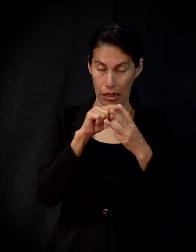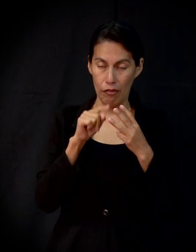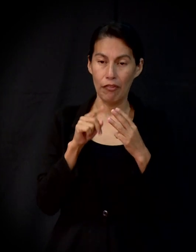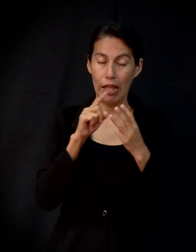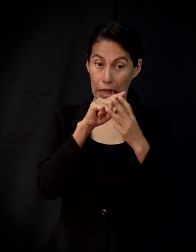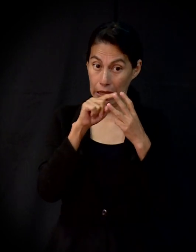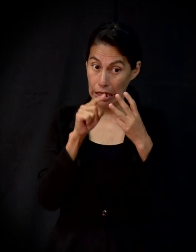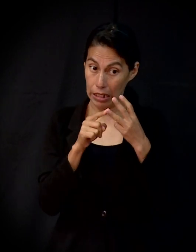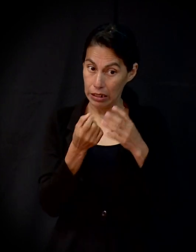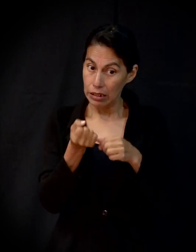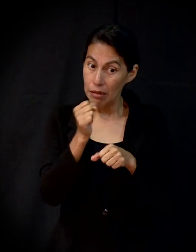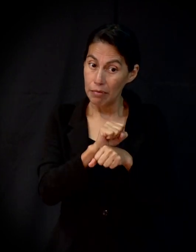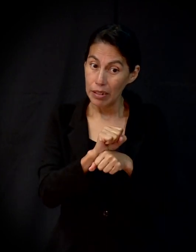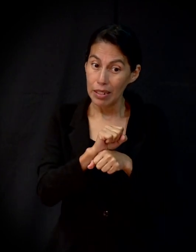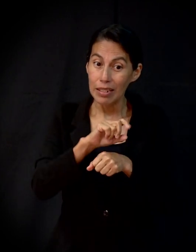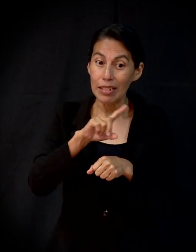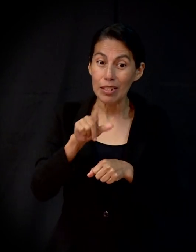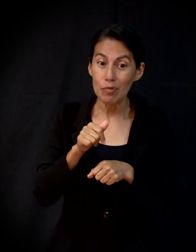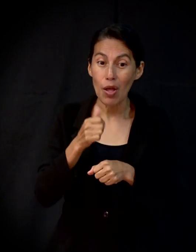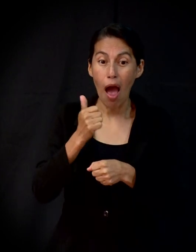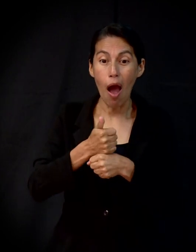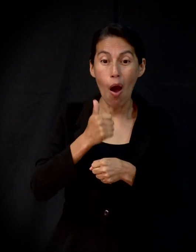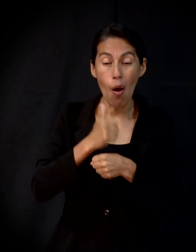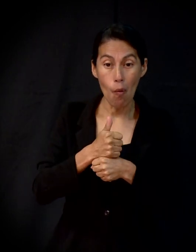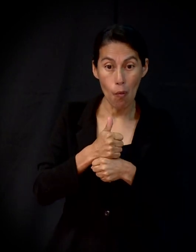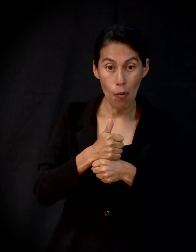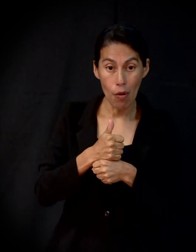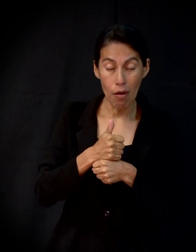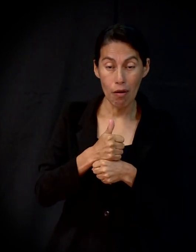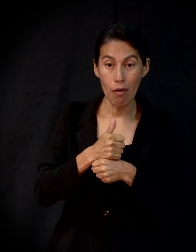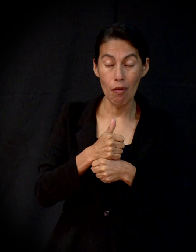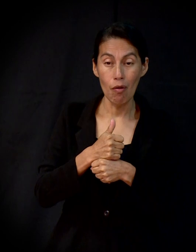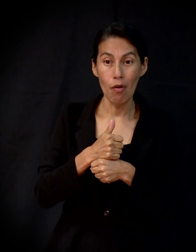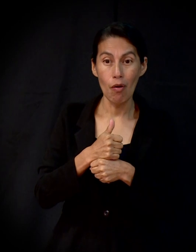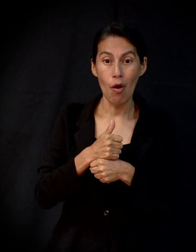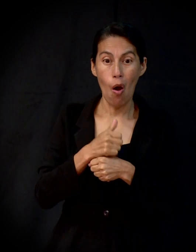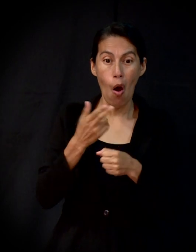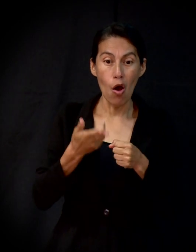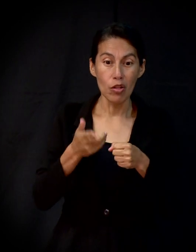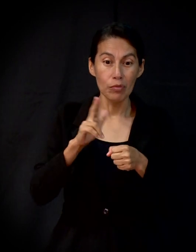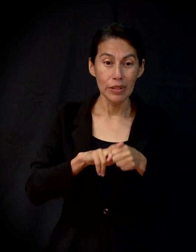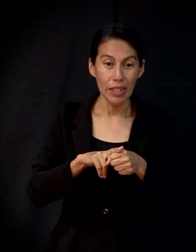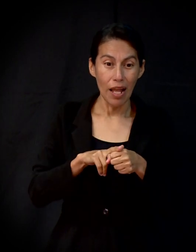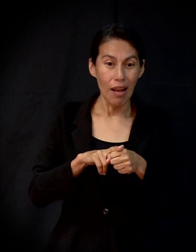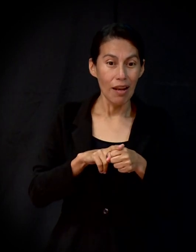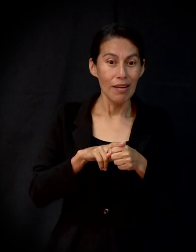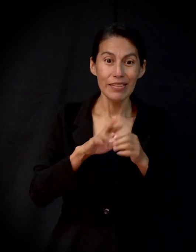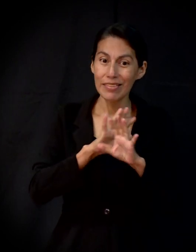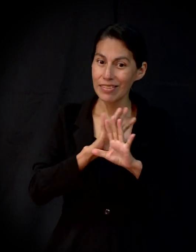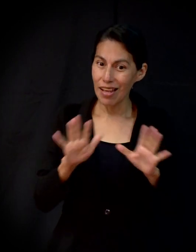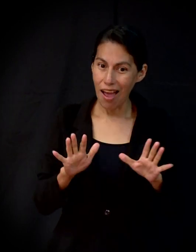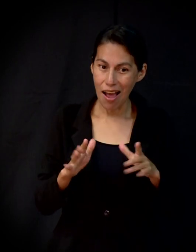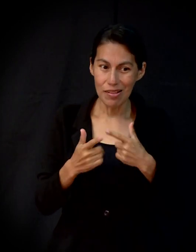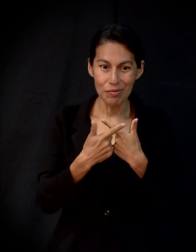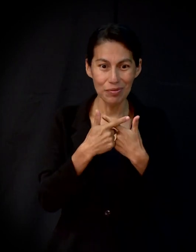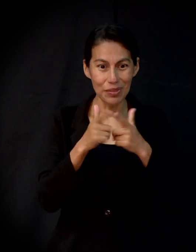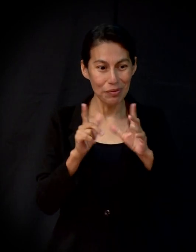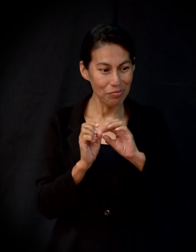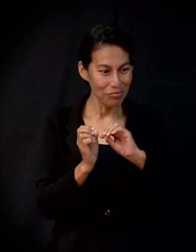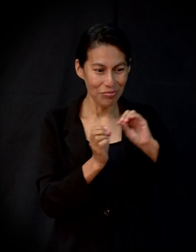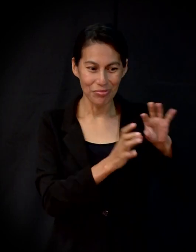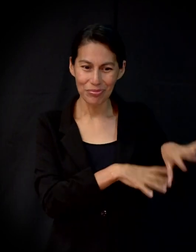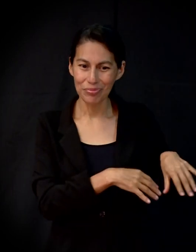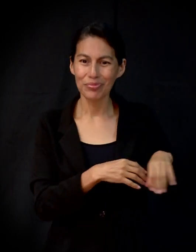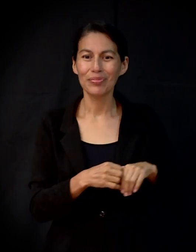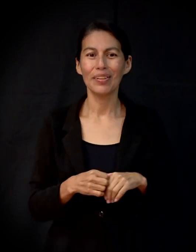Porque tres semanas después, mi abuelita salió del hospital y Dios mismo me dio la oportunidad,